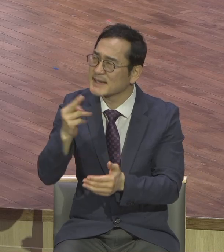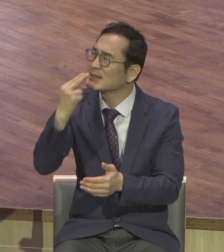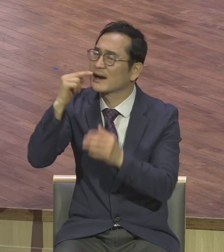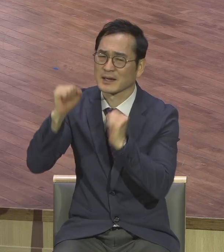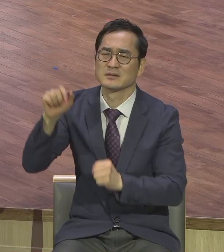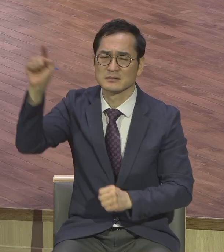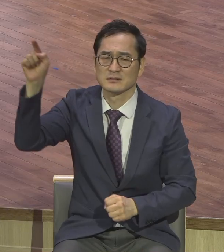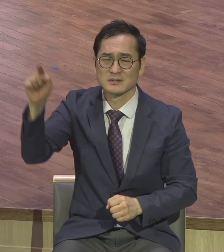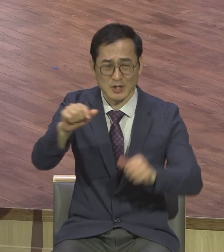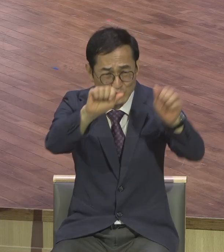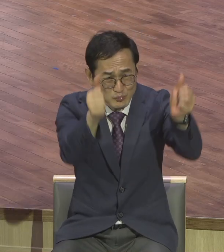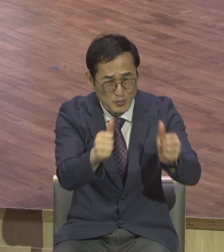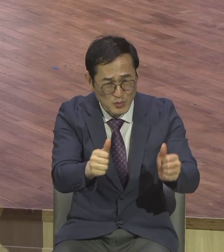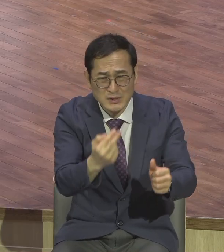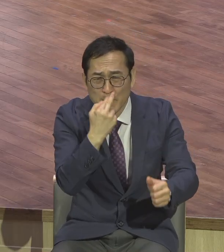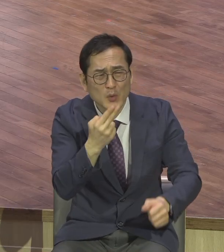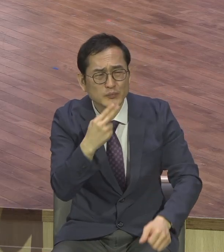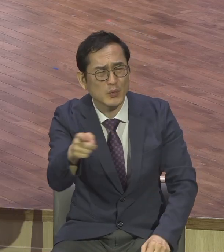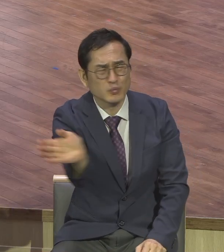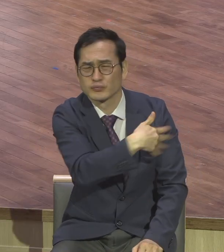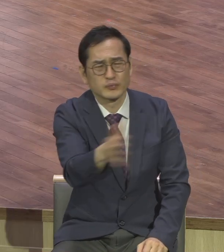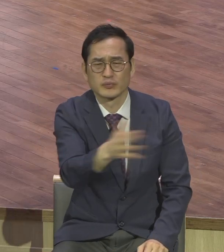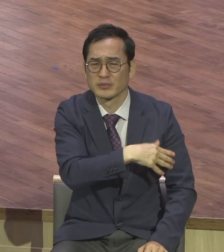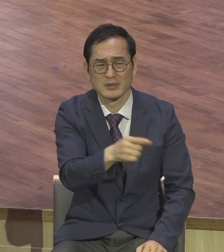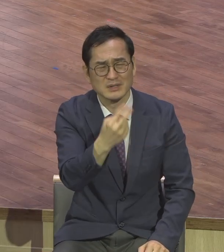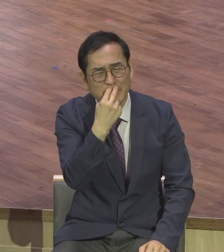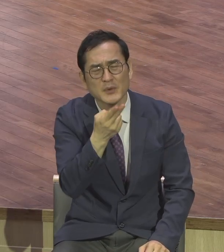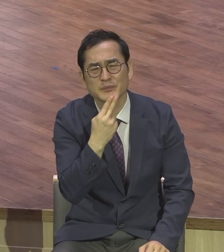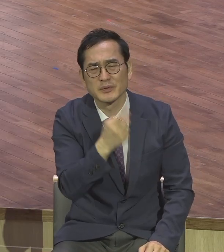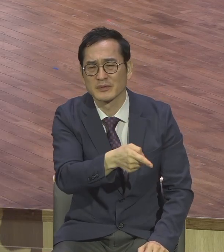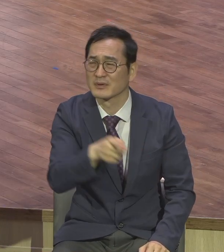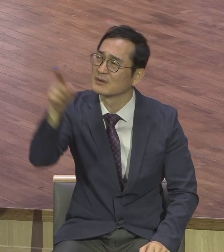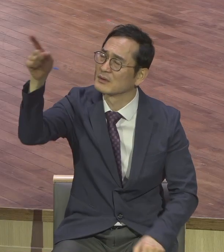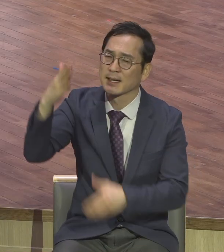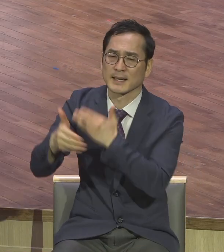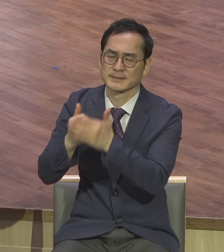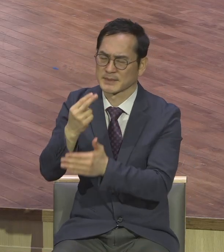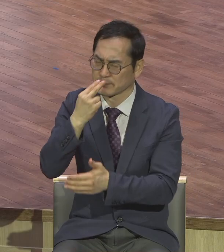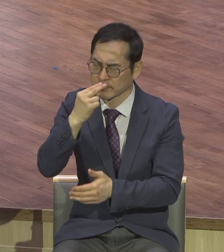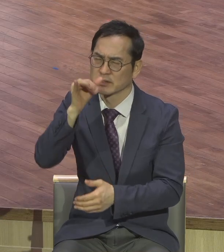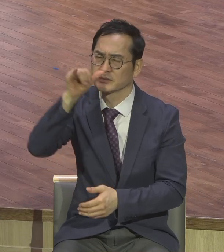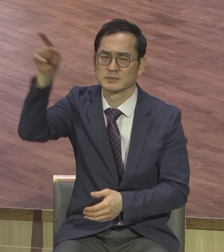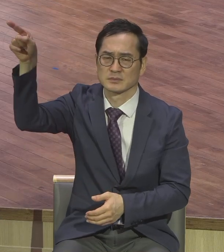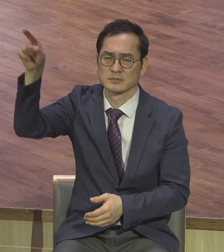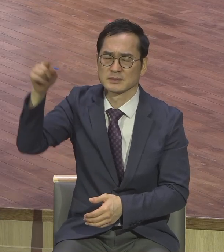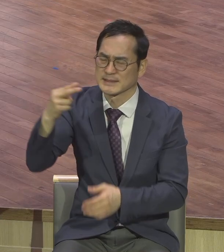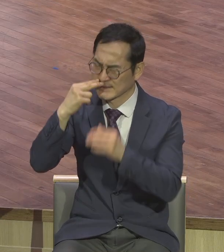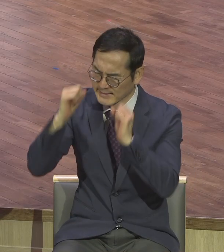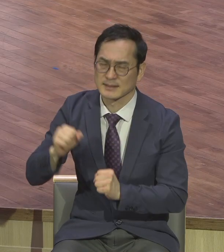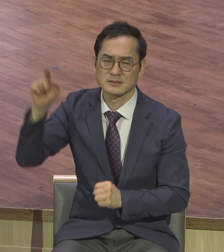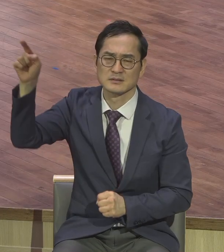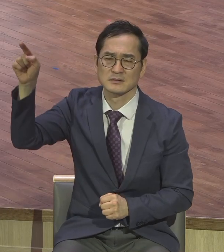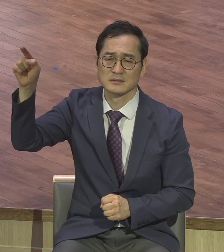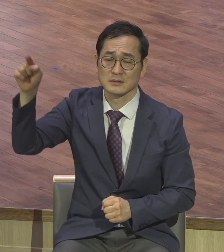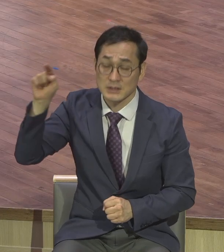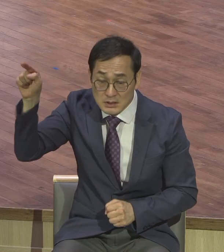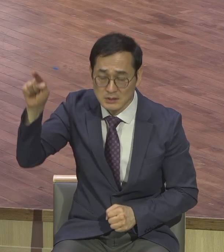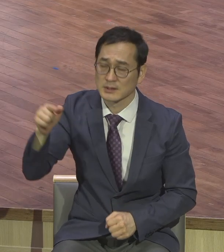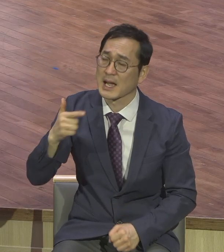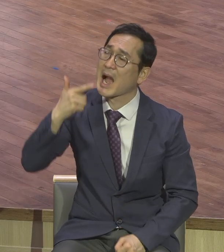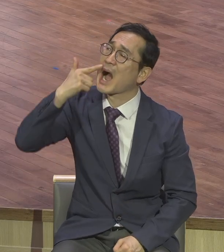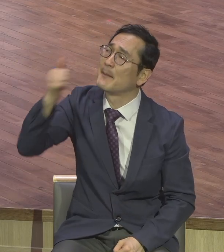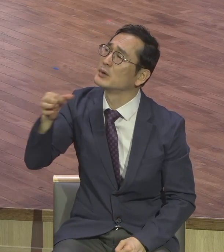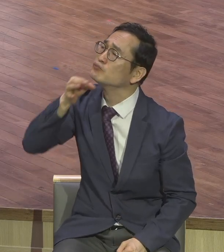우리는 전지전능하신 창조주 하나님을 아빠, 아버지라